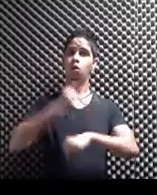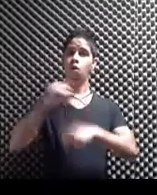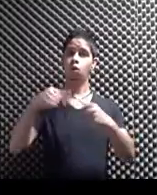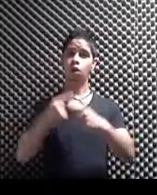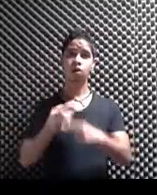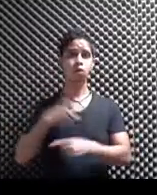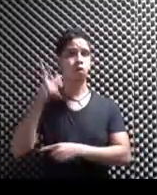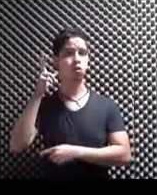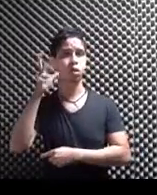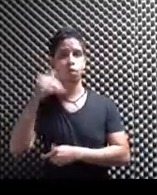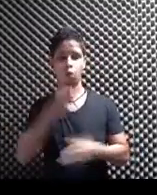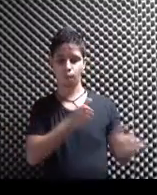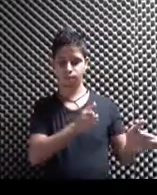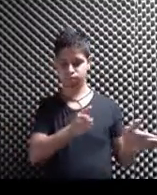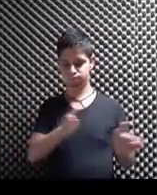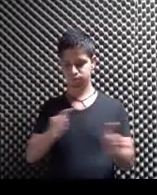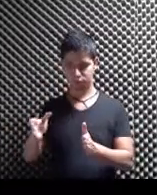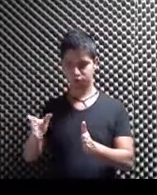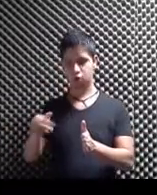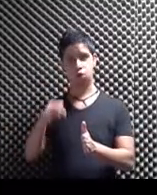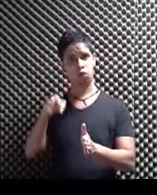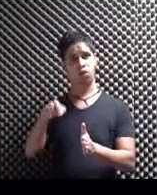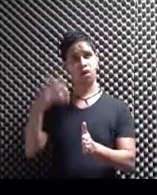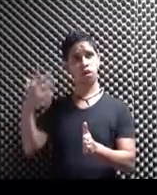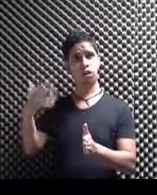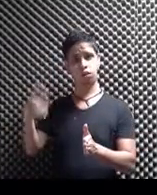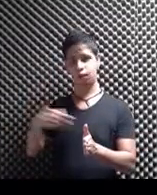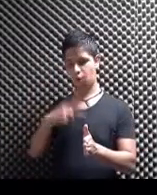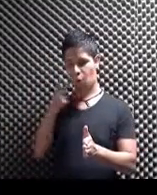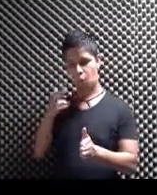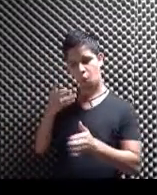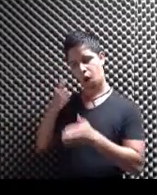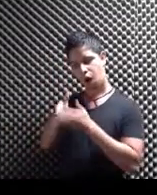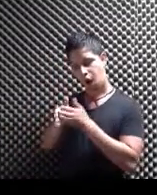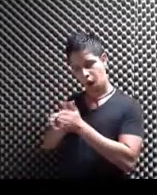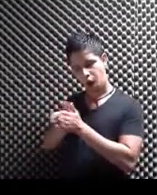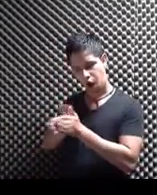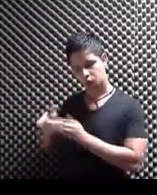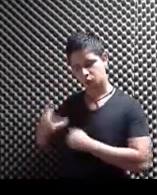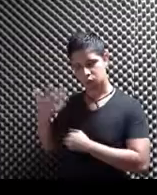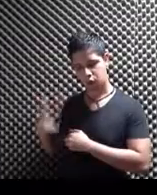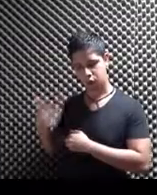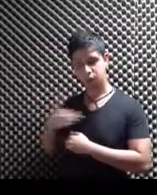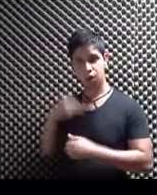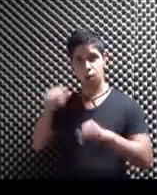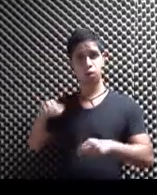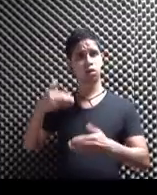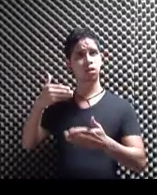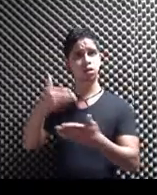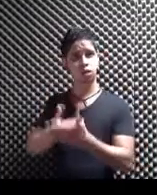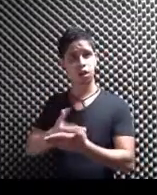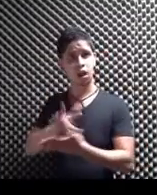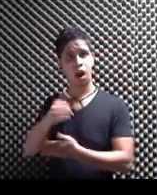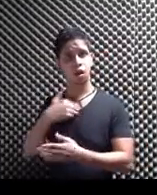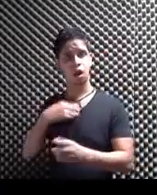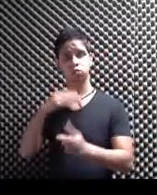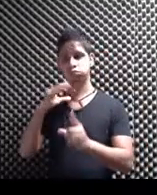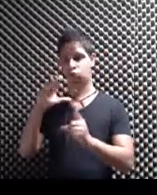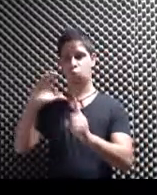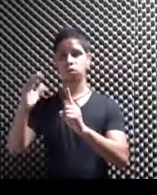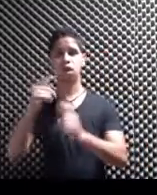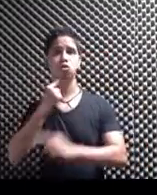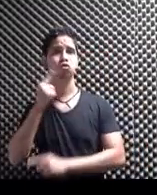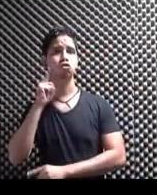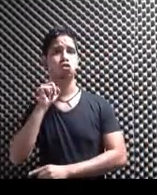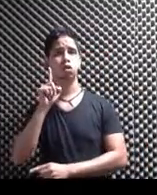escuchamos los planes que ustedes tenían, de verdad que fueron súper interesantes. Y no solo eso, el poder llegar a la comunidad sorda,